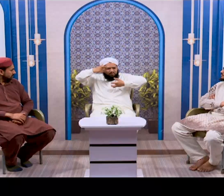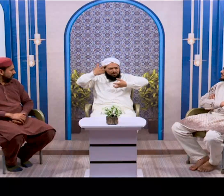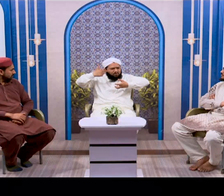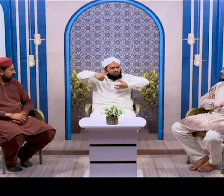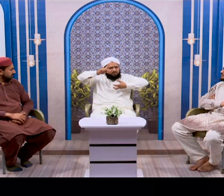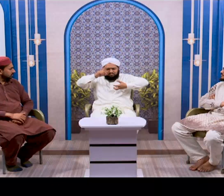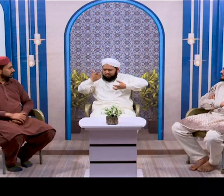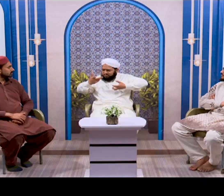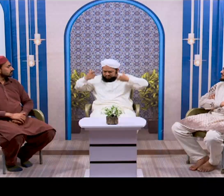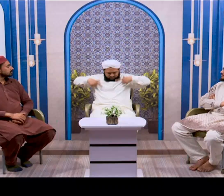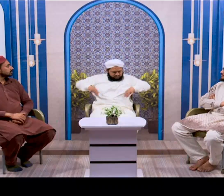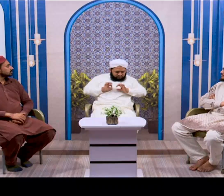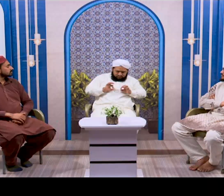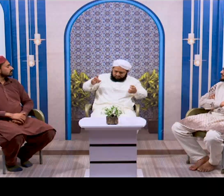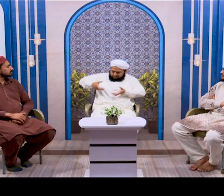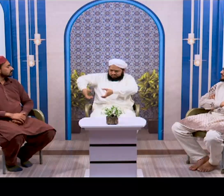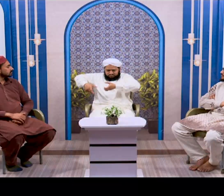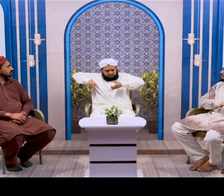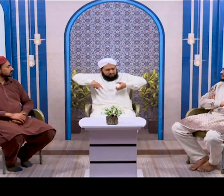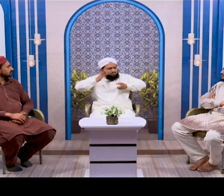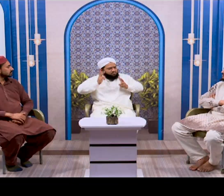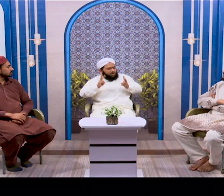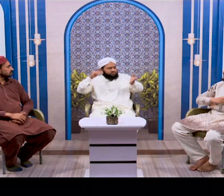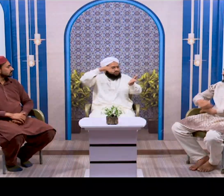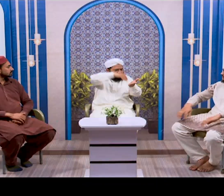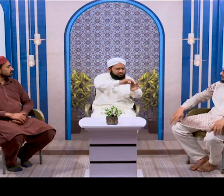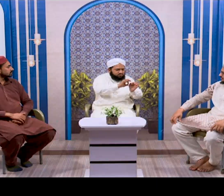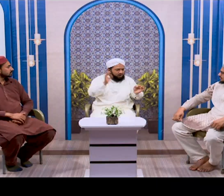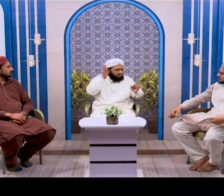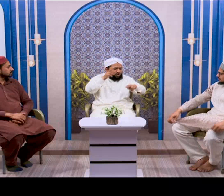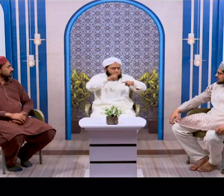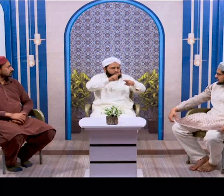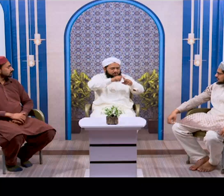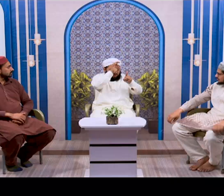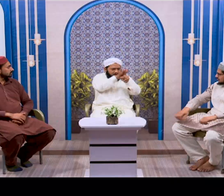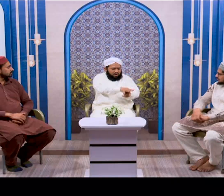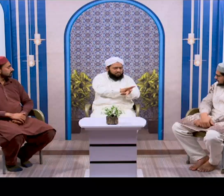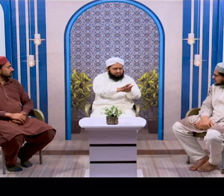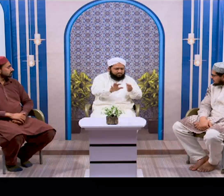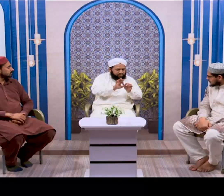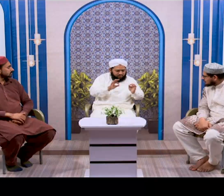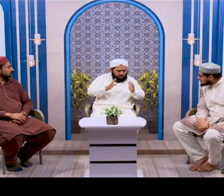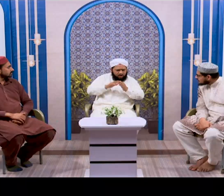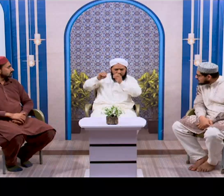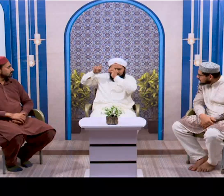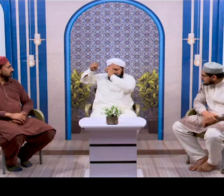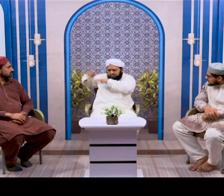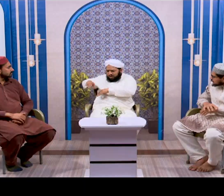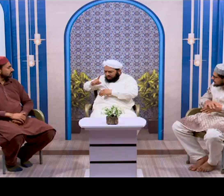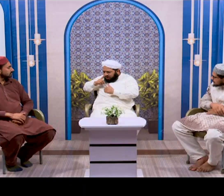ہے۔ جلدی سے کپڑے پہنے، مصلی اٹھائے، جامع مسجد پہنچے، نماز جمعہ ادا کی اور گھر پہنچے۔ دیکھا کہ زوجہ